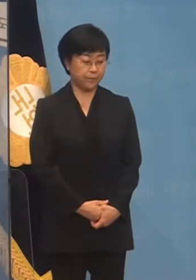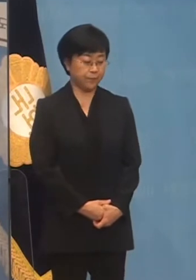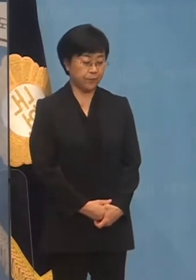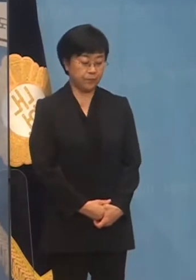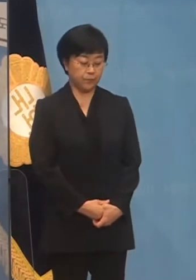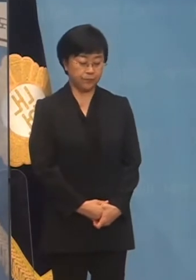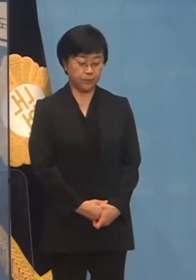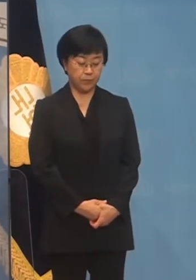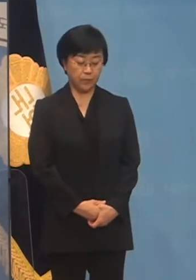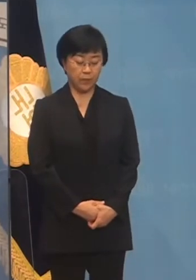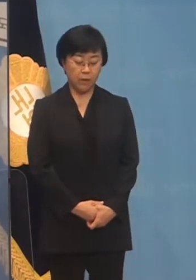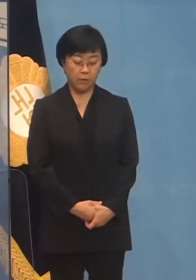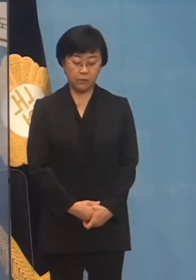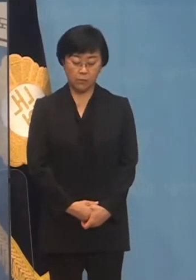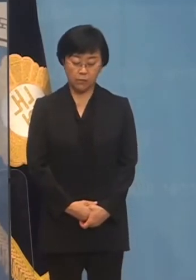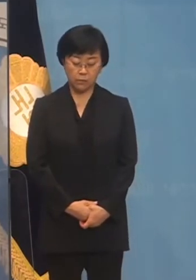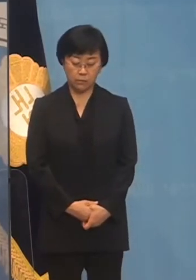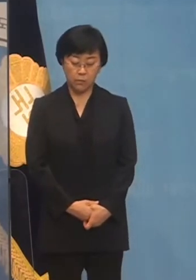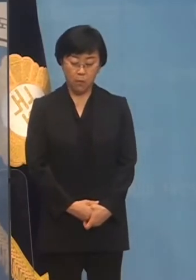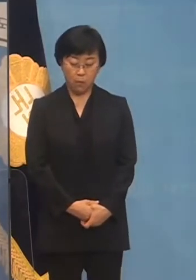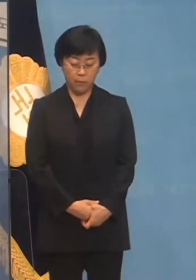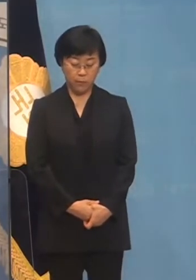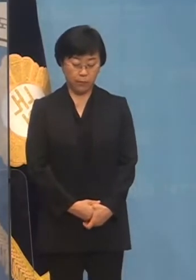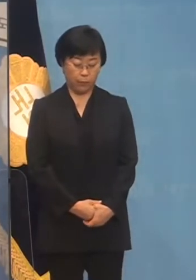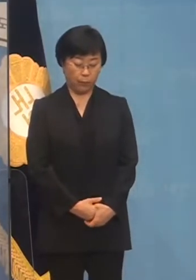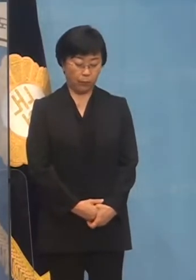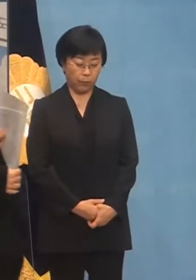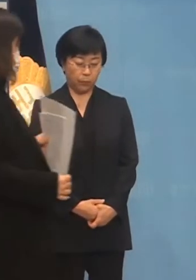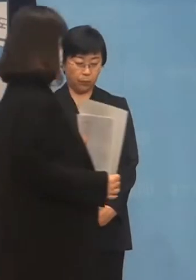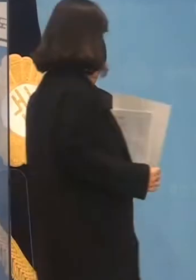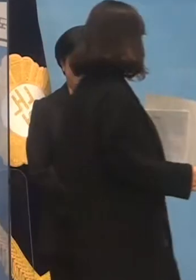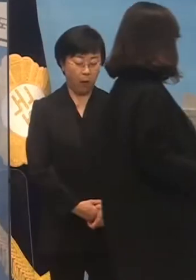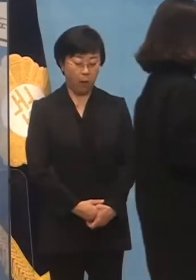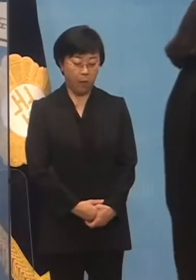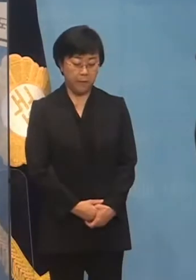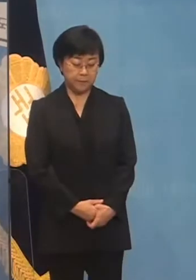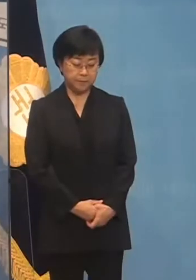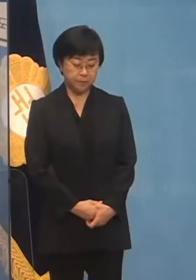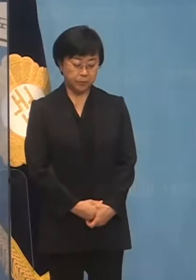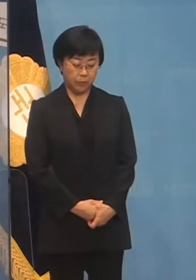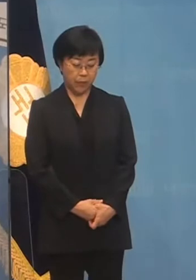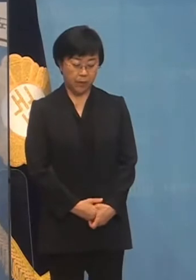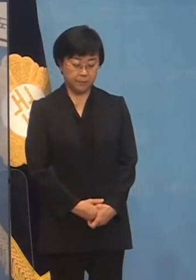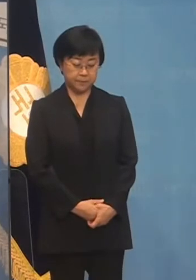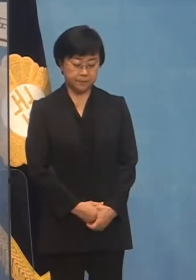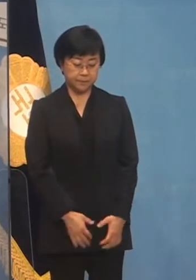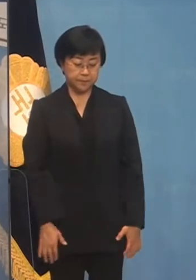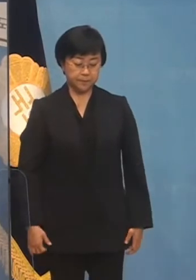1차 타시는 게 1차 타시고 조금 이제 나눠서 쓰시는 게 맞습니다.